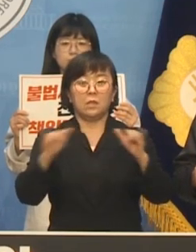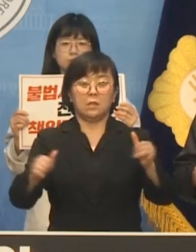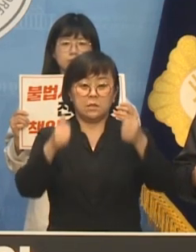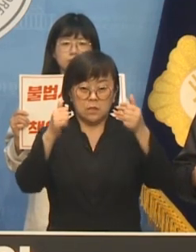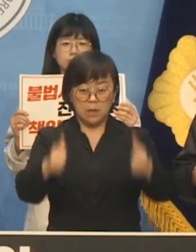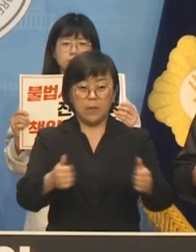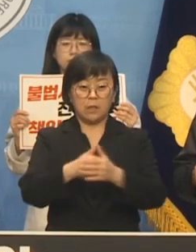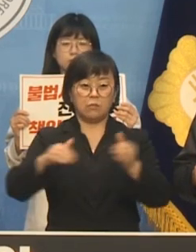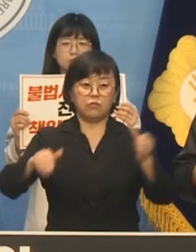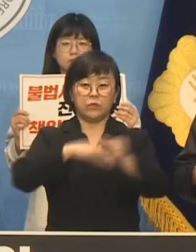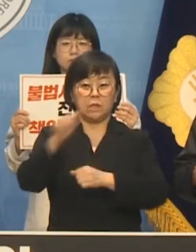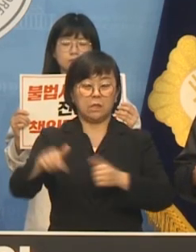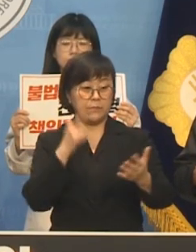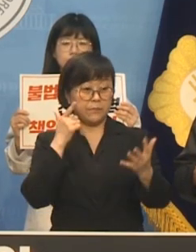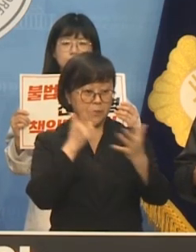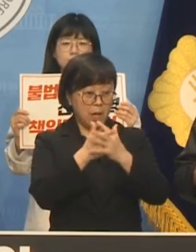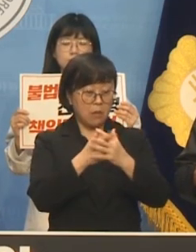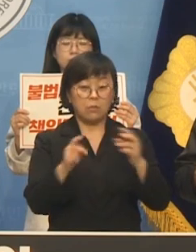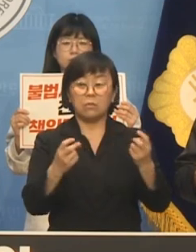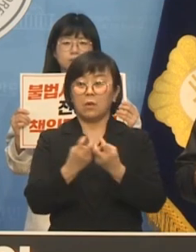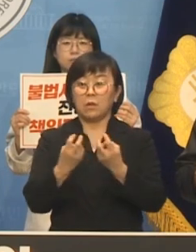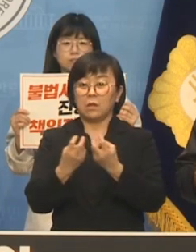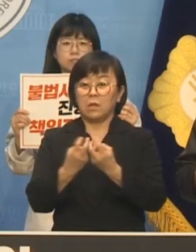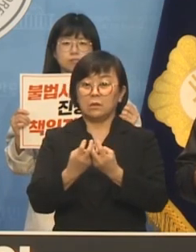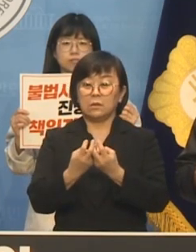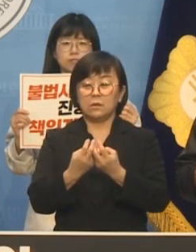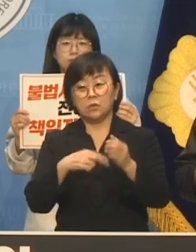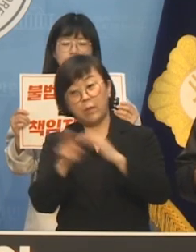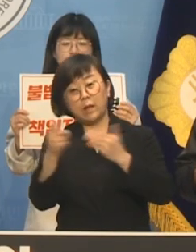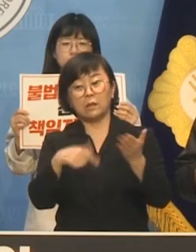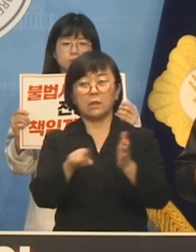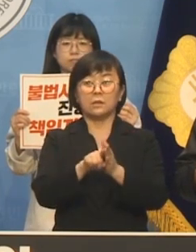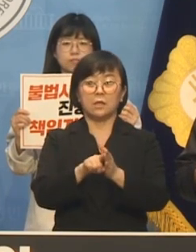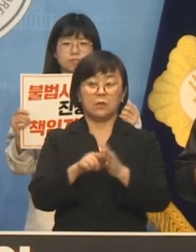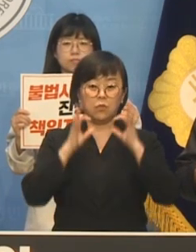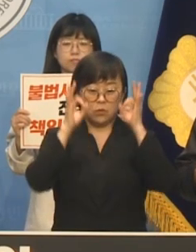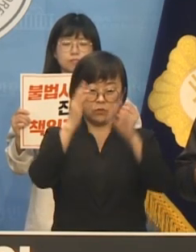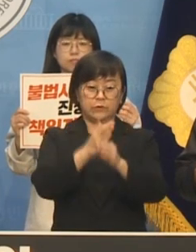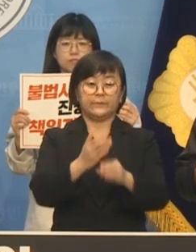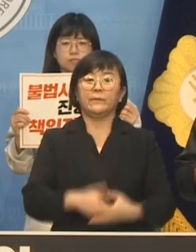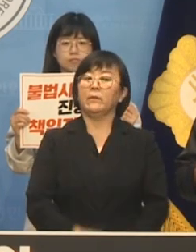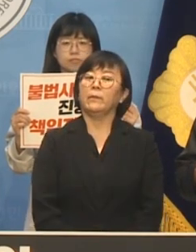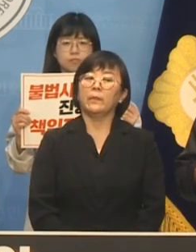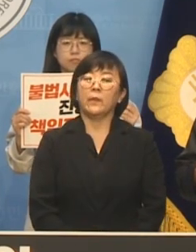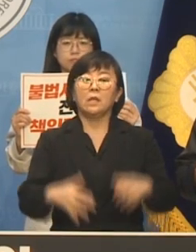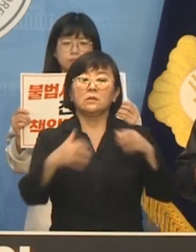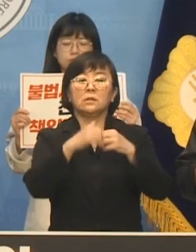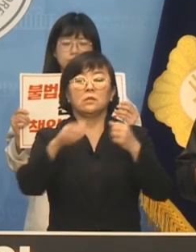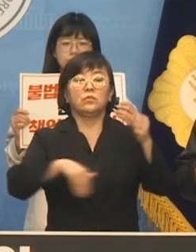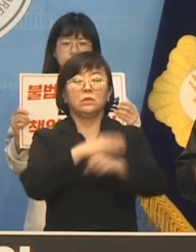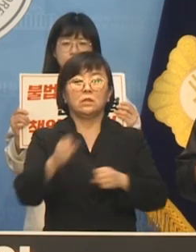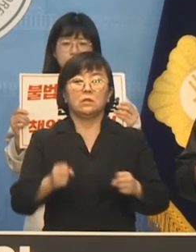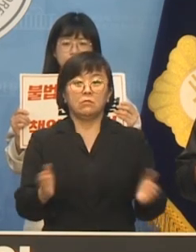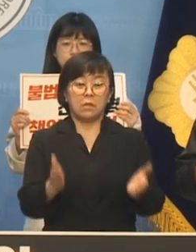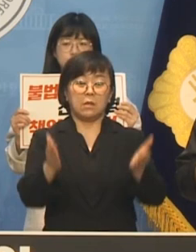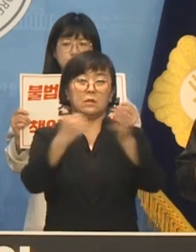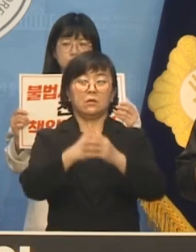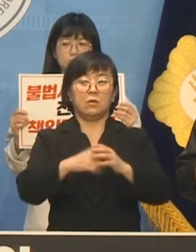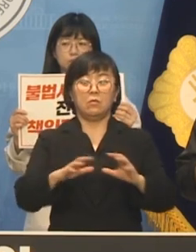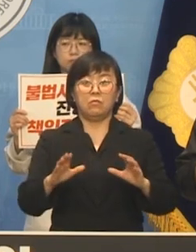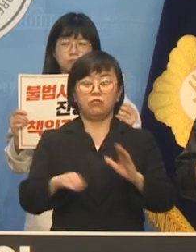심판의 분위기를 감지하고 어떻게든 탈출구를 마련하러 안간힘을 쓰고 있다. 전쟁 분위기를 고조시켜